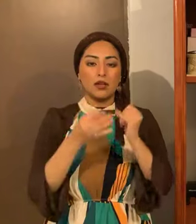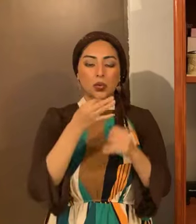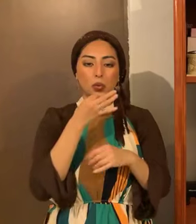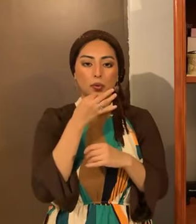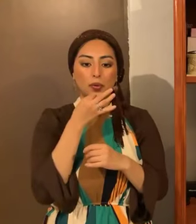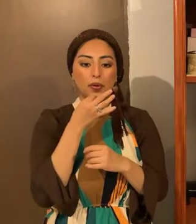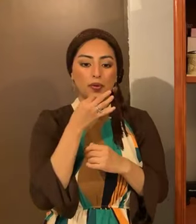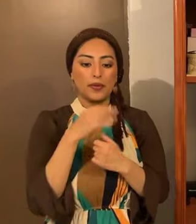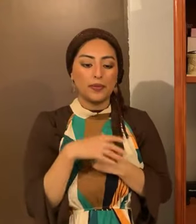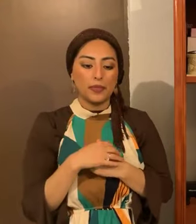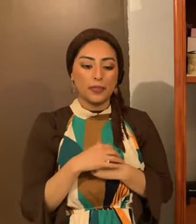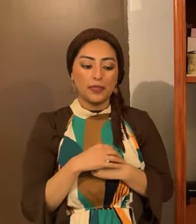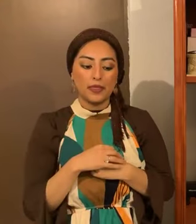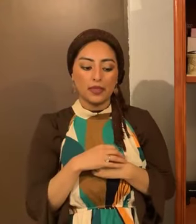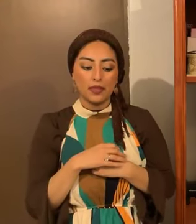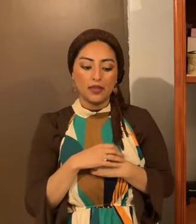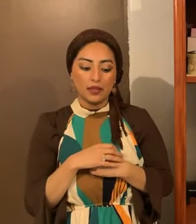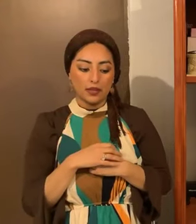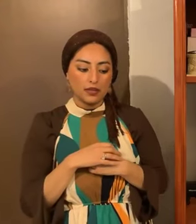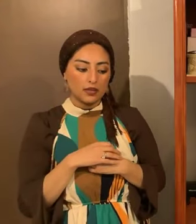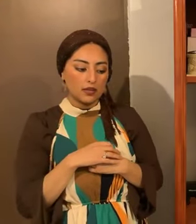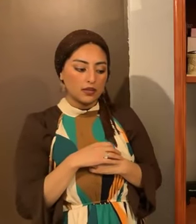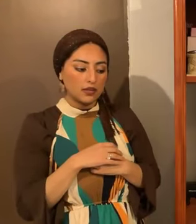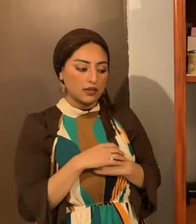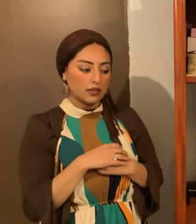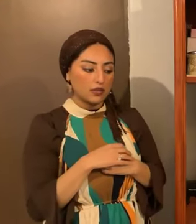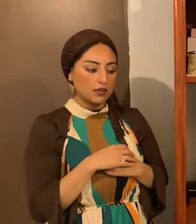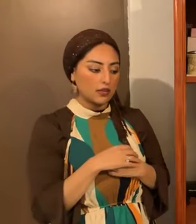terminando, amados Ajina Hayot.